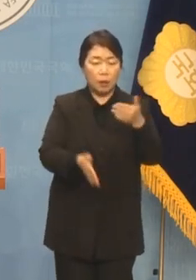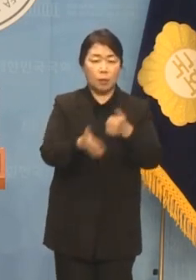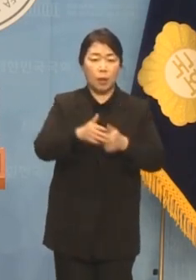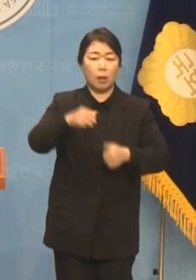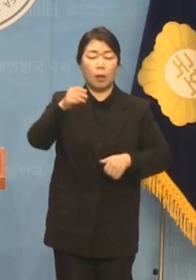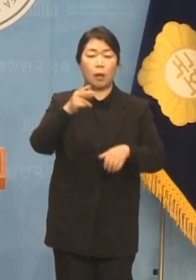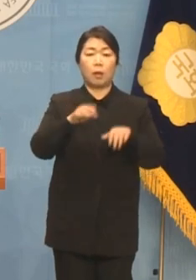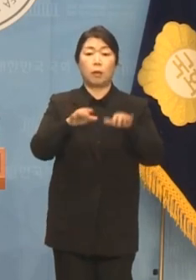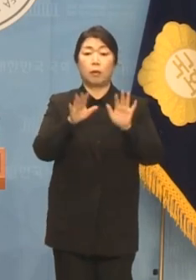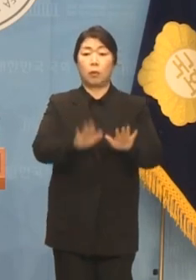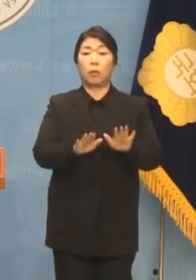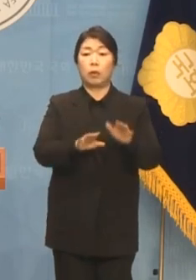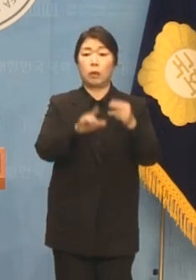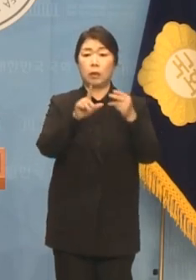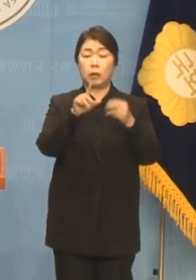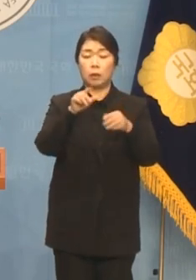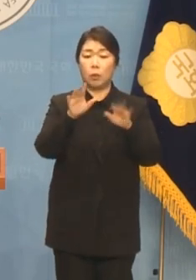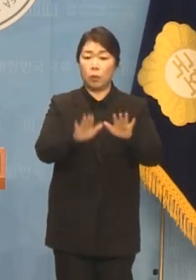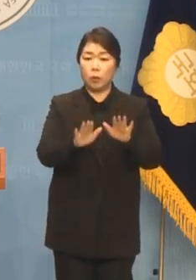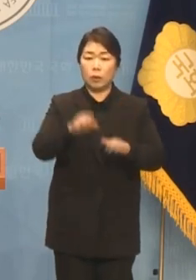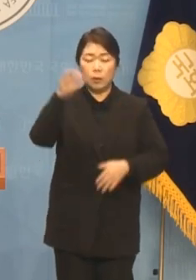4시부 총 파업에